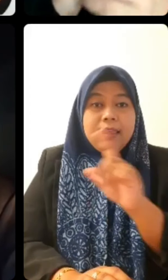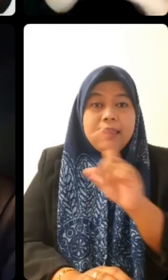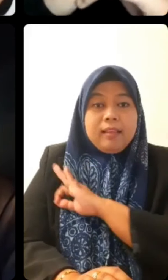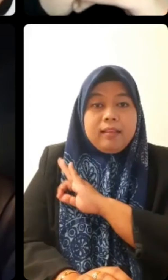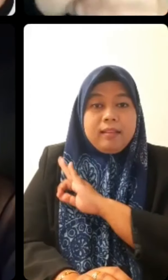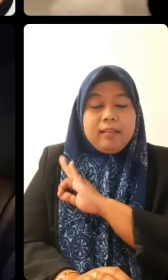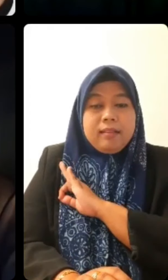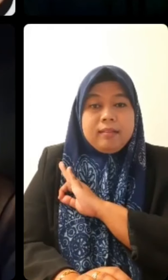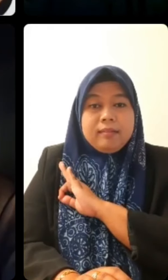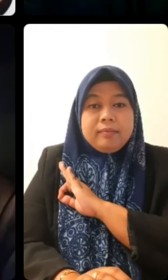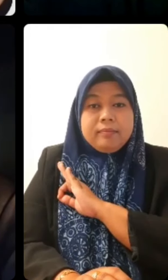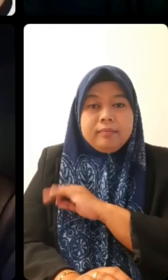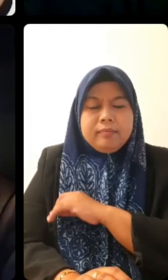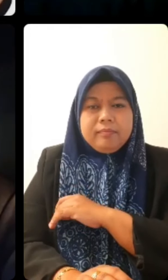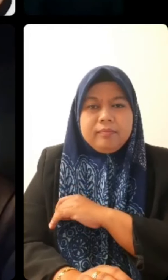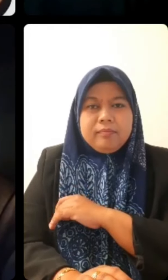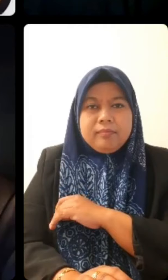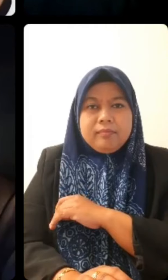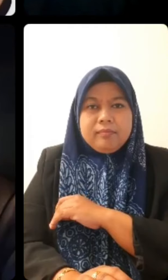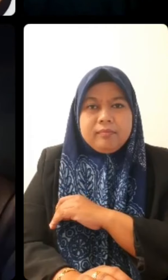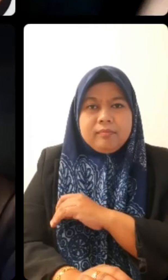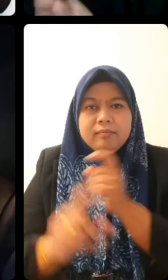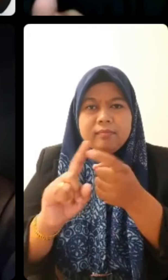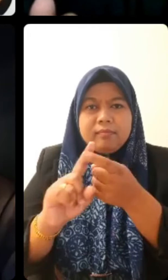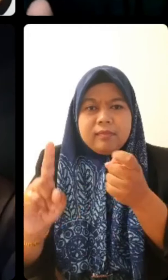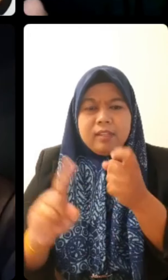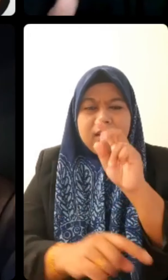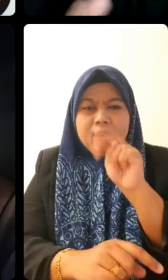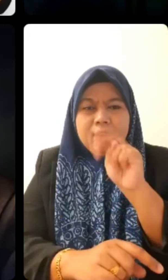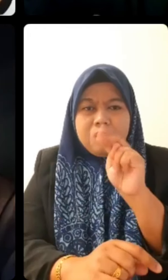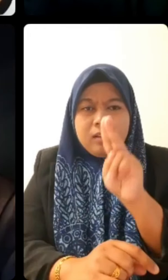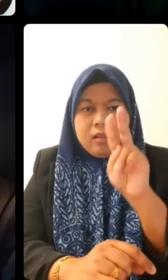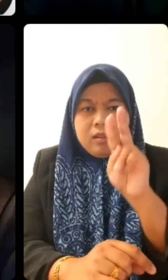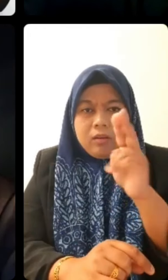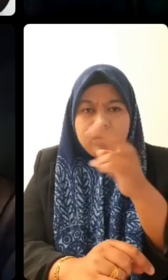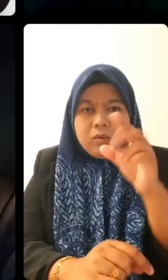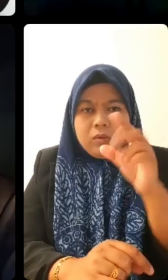Okey, soalan ini daripada Nur Kuratu Aini. Soalannya.